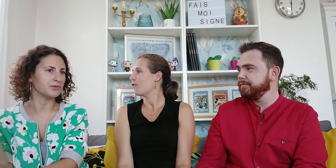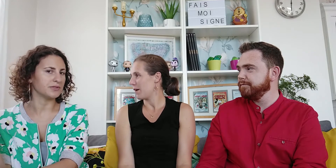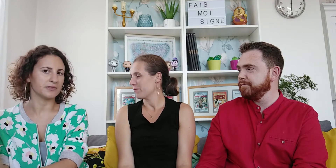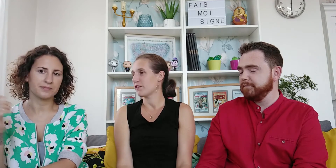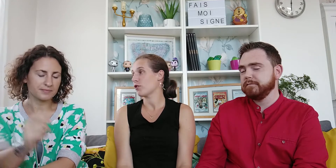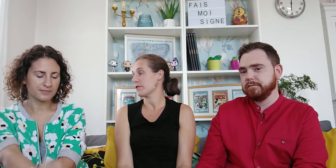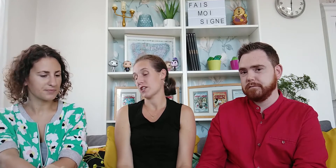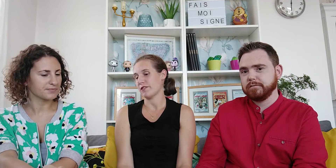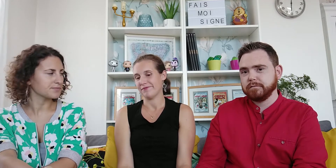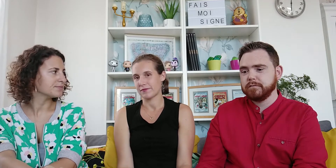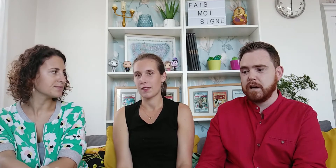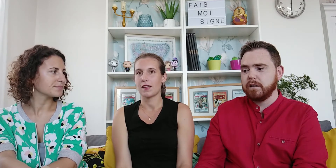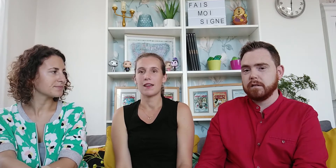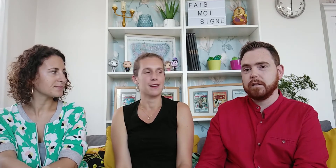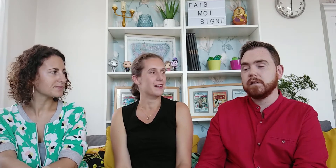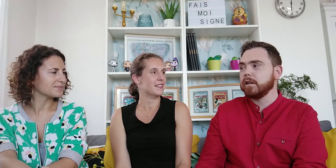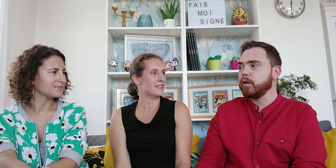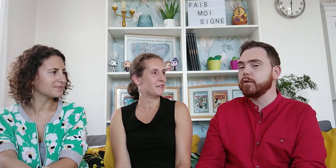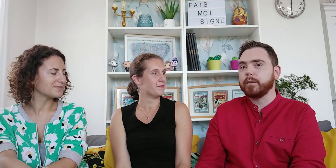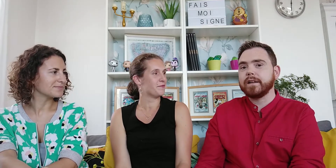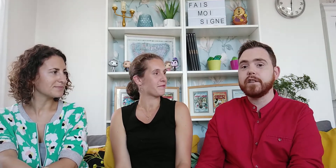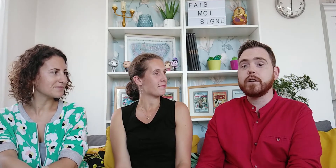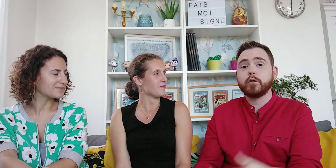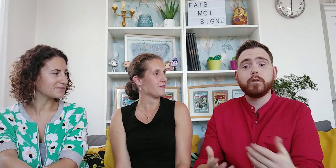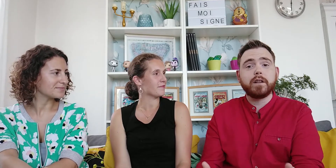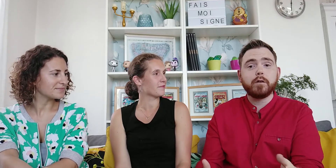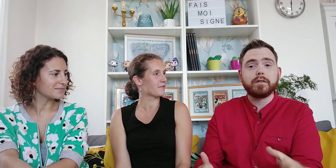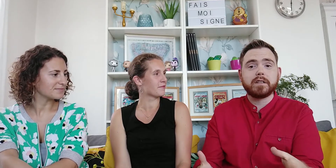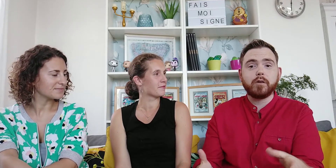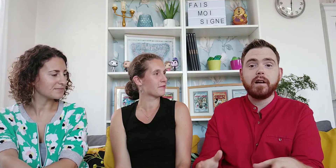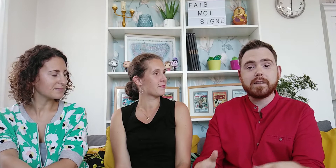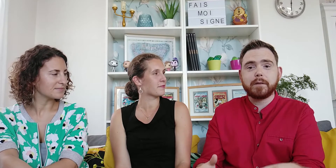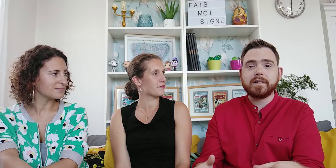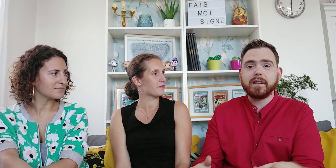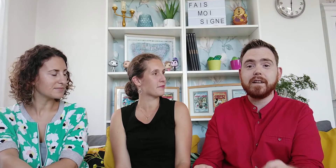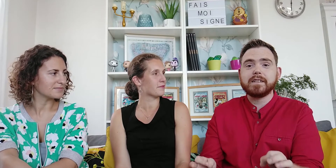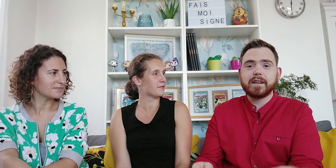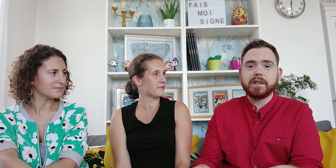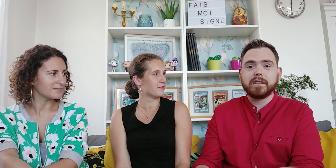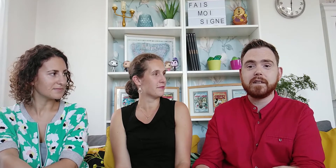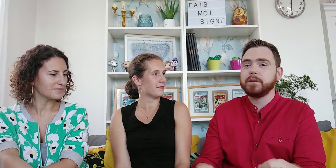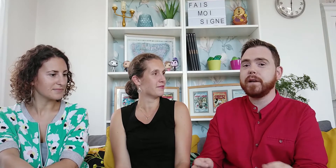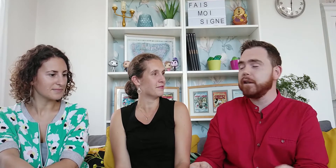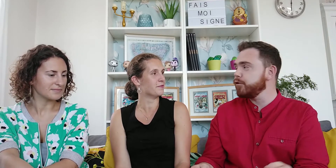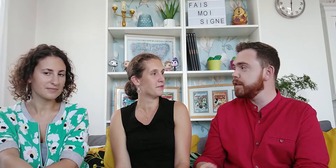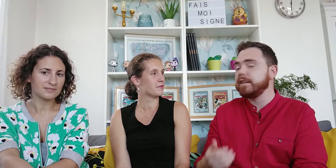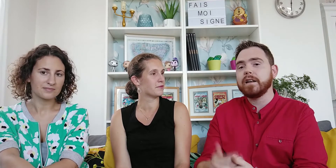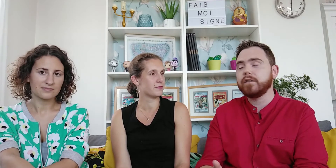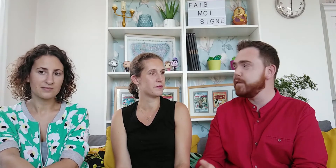voilà, il faut recommencer à chaque fois. Comme on en parlait déjà dans une autre vidéo, effectivement, l'instinct maternel, c'est un mythe. C'est pas quelque chose qui arrive comme ça